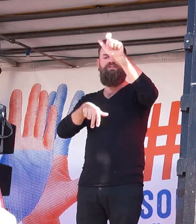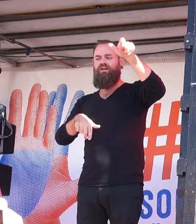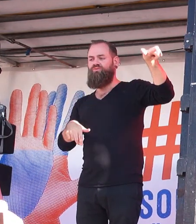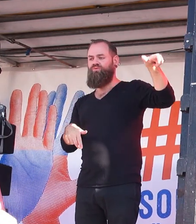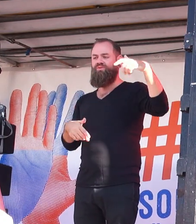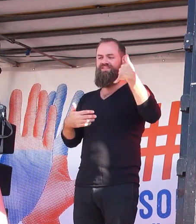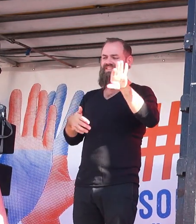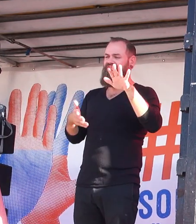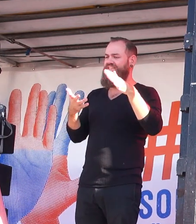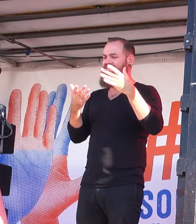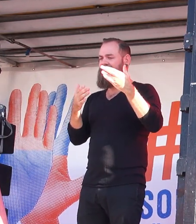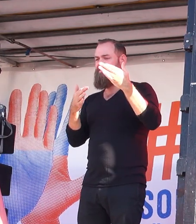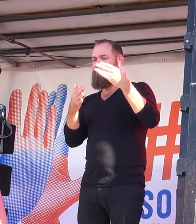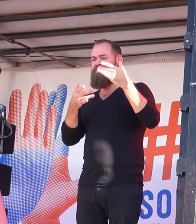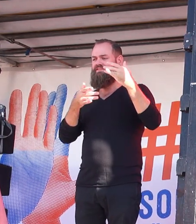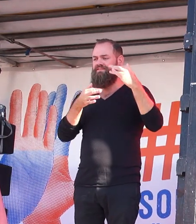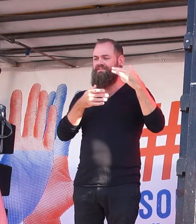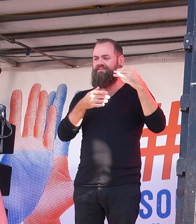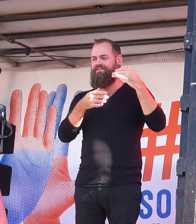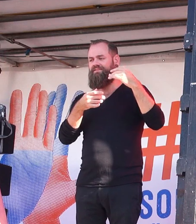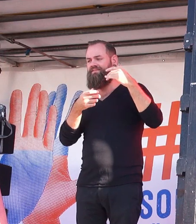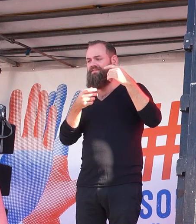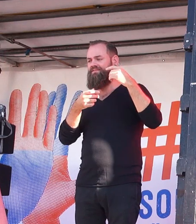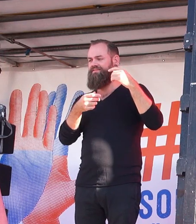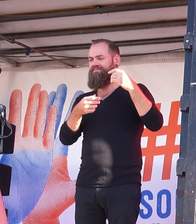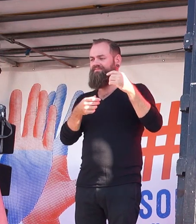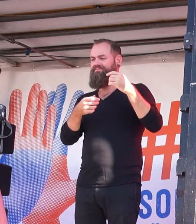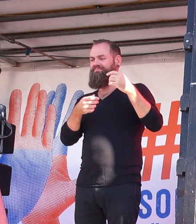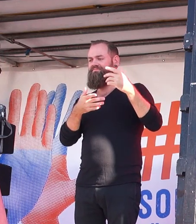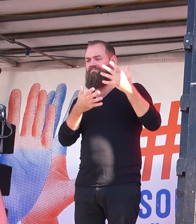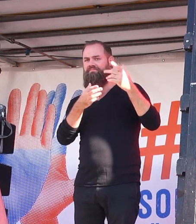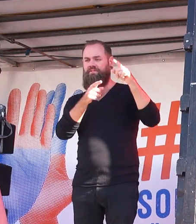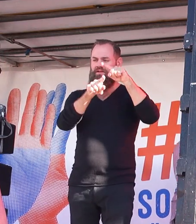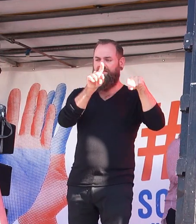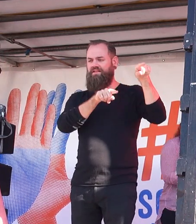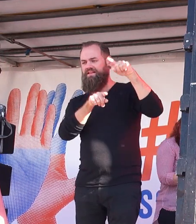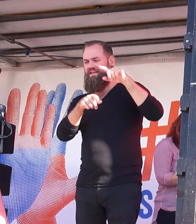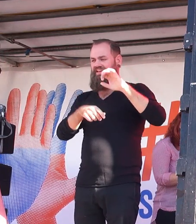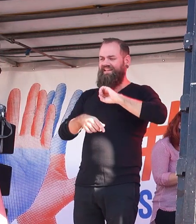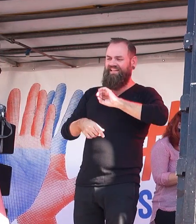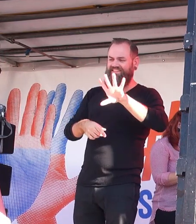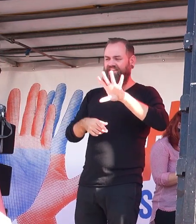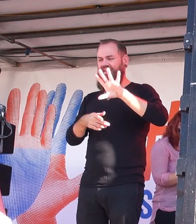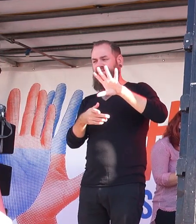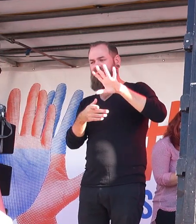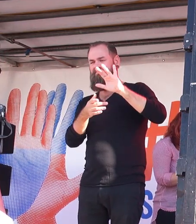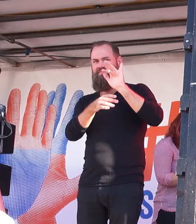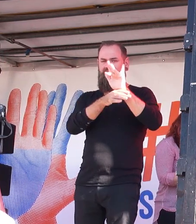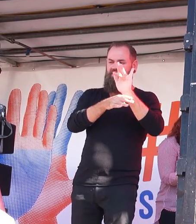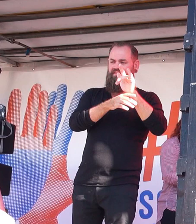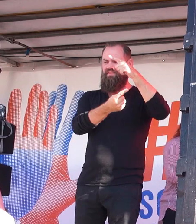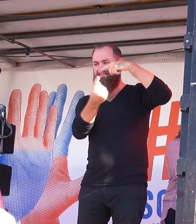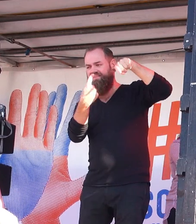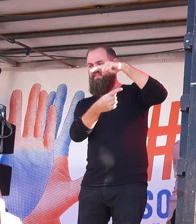weil Spalterer, weil Demagogen gesagt haben, mit ihrer Islamfeindlichkeit, mit ihrem Extremismusvorbehalt